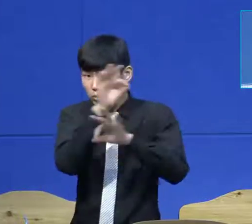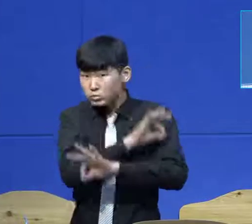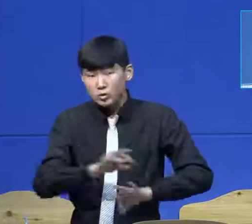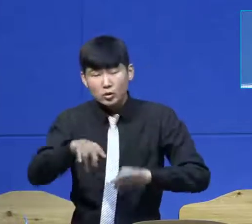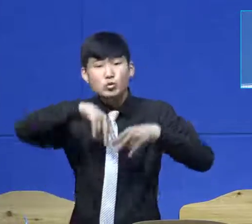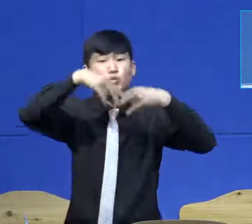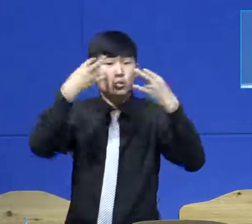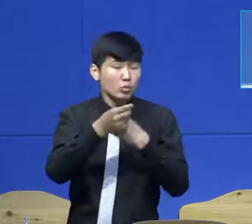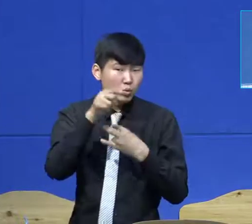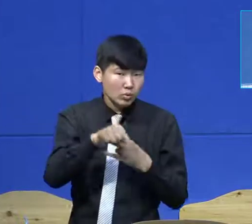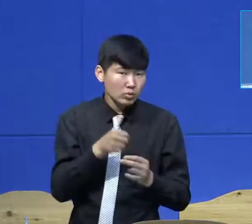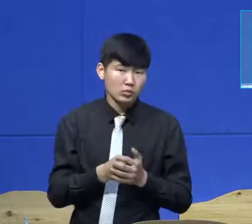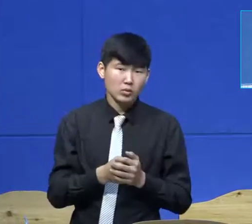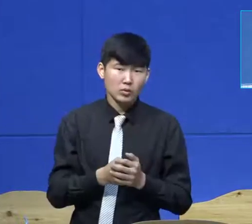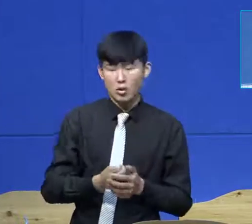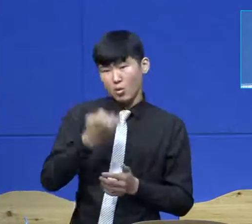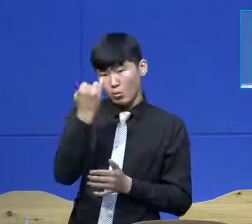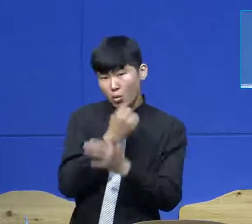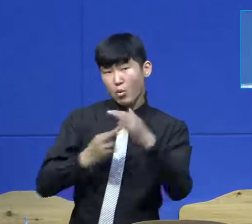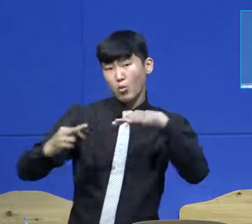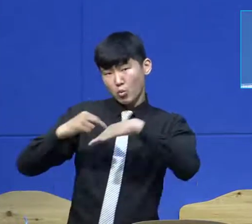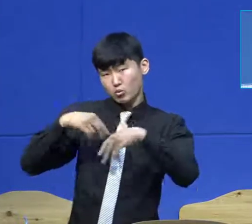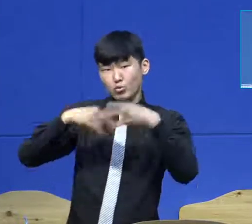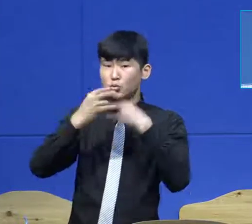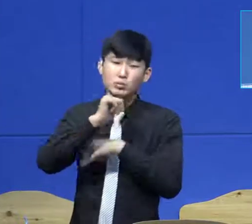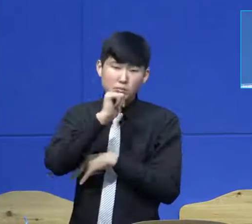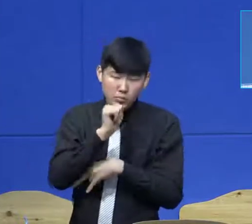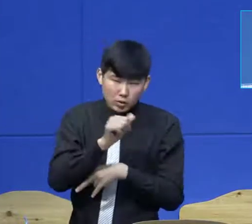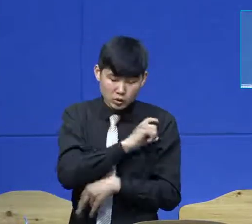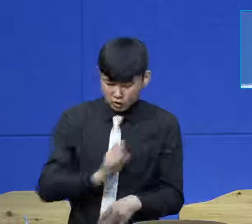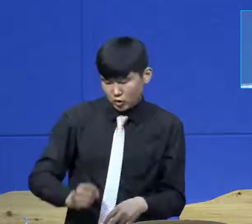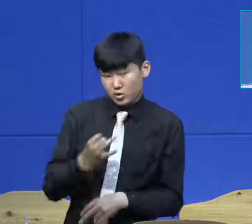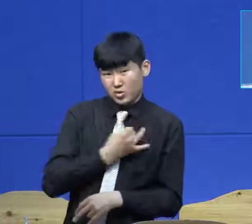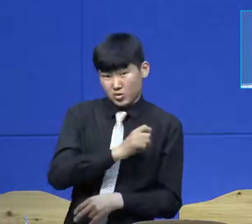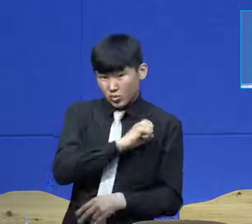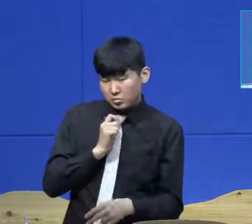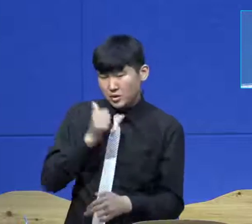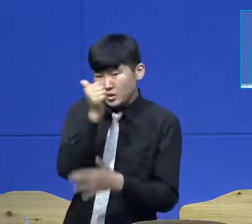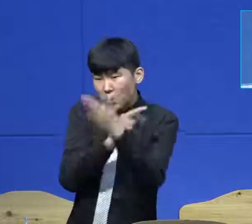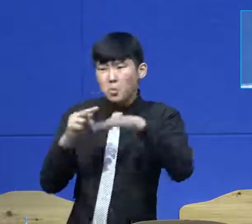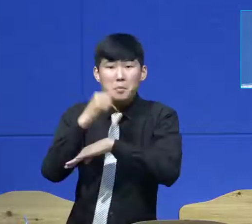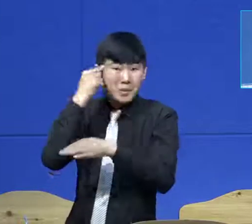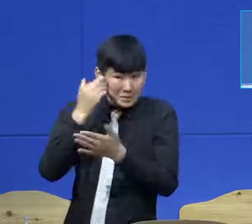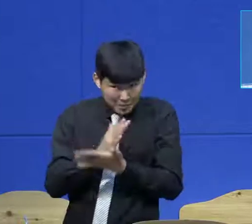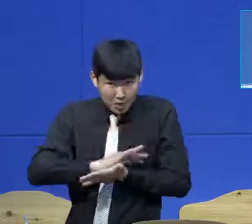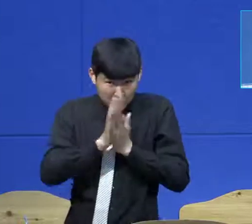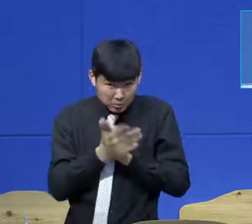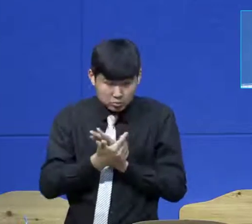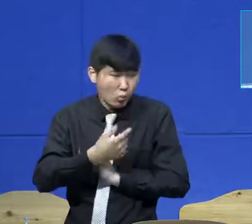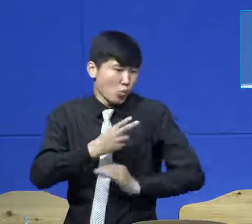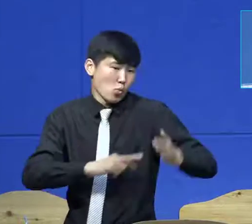үгэл муу үлдэх нь л үгэл биш. Христэд итгэгчнэрийн хувьд сайныг үлдэхийг мэдж байгаа мөртлөө үлдэхгүй байгаа